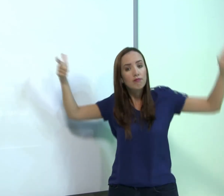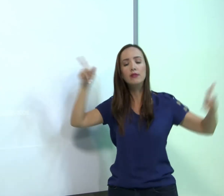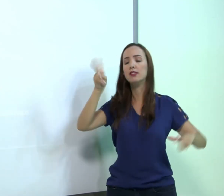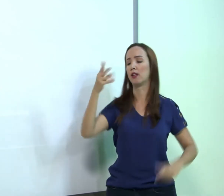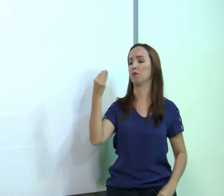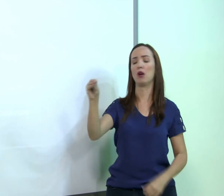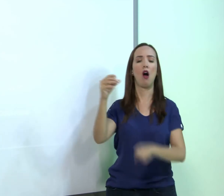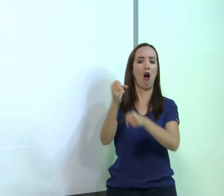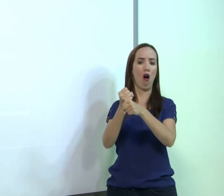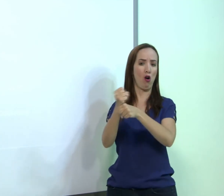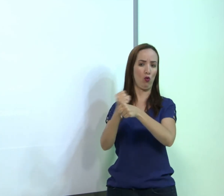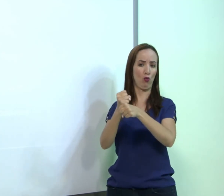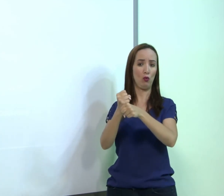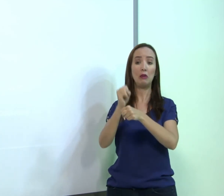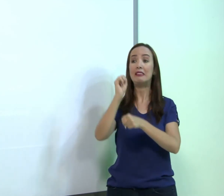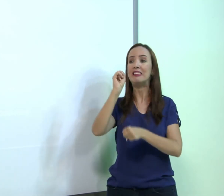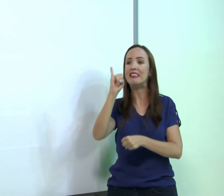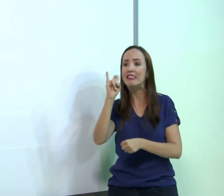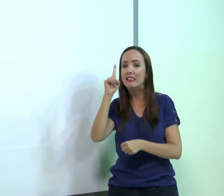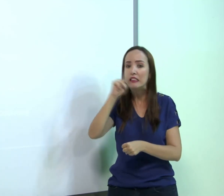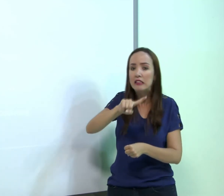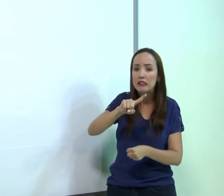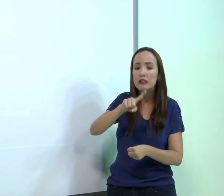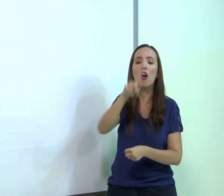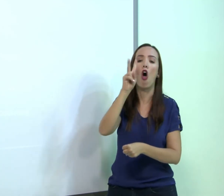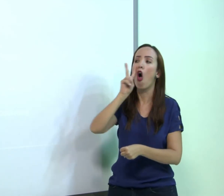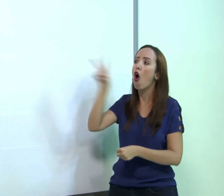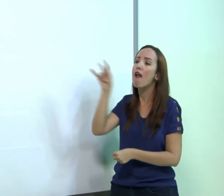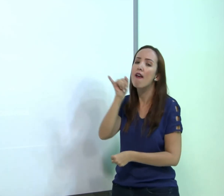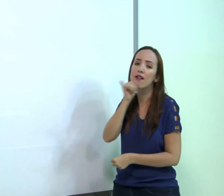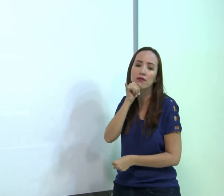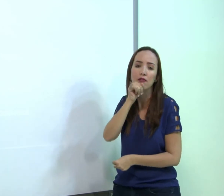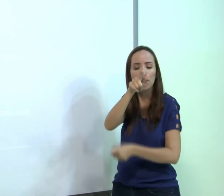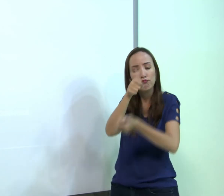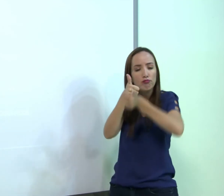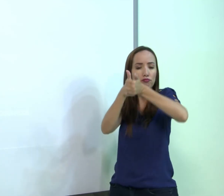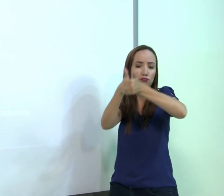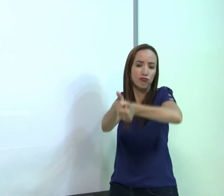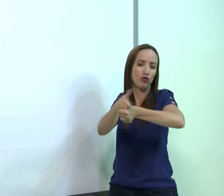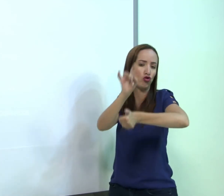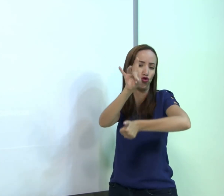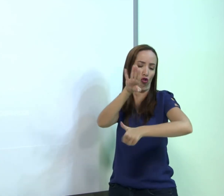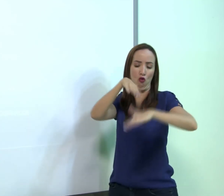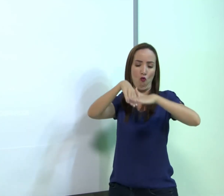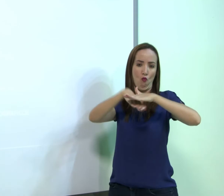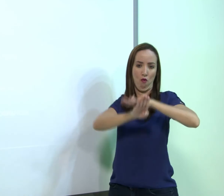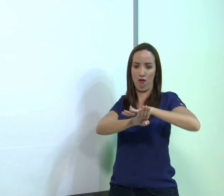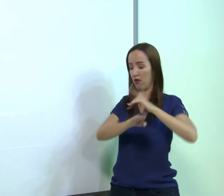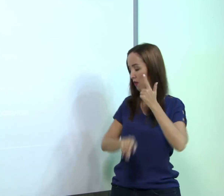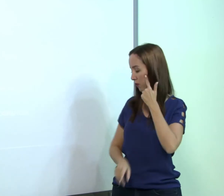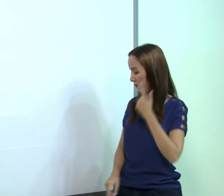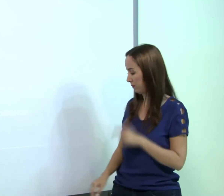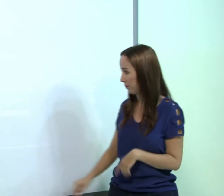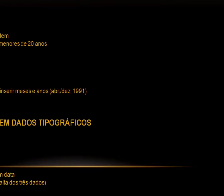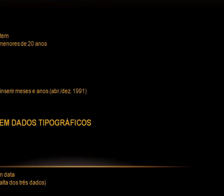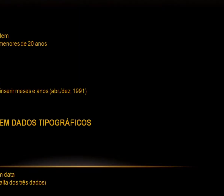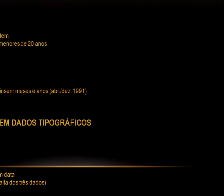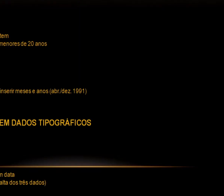A maioria das pessoas coloca-se somente o ano. Então, vamos acompanhar.